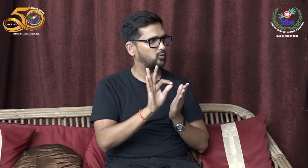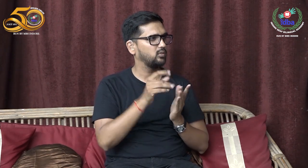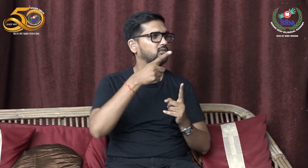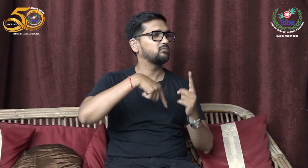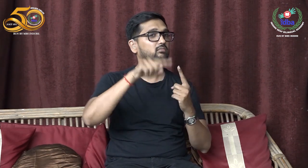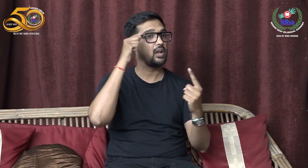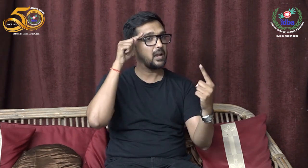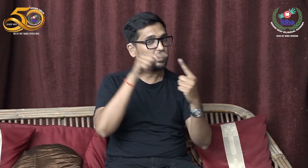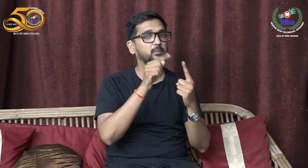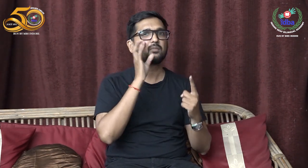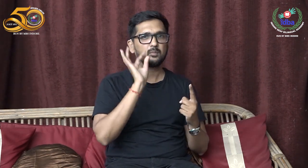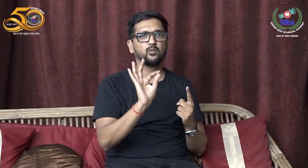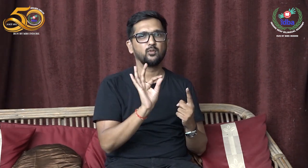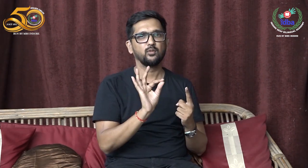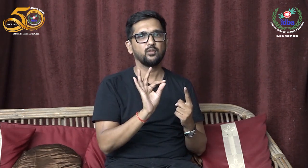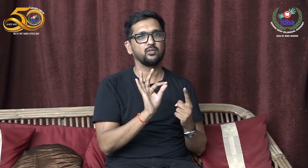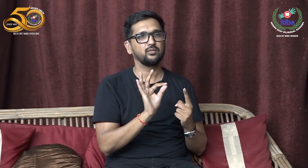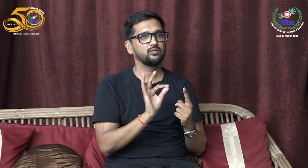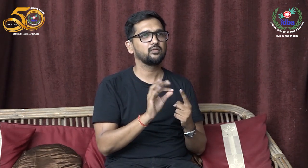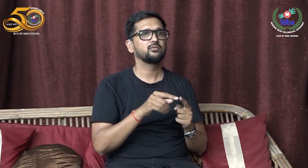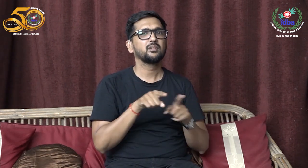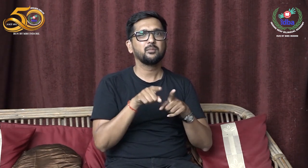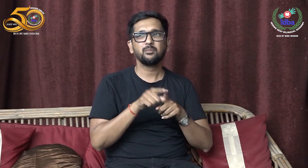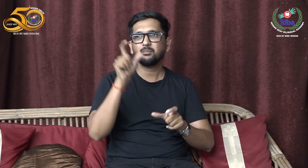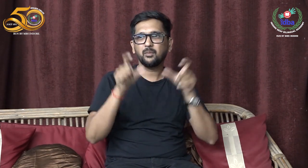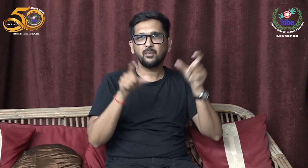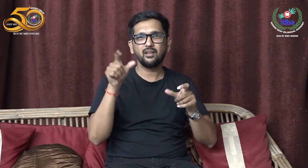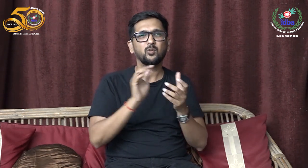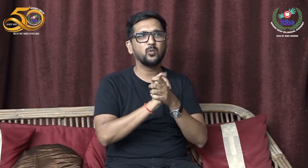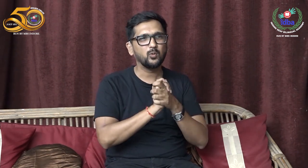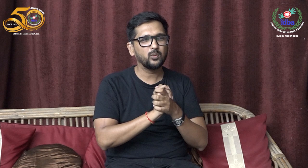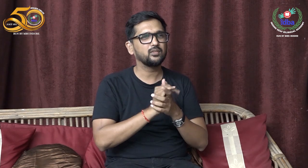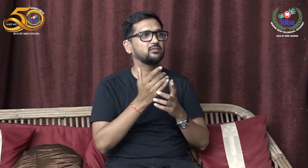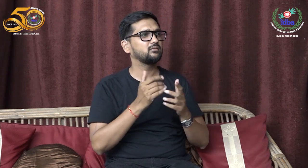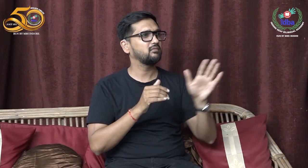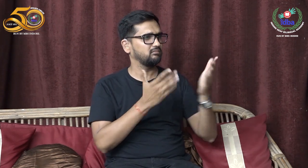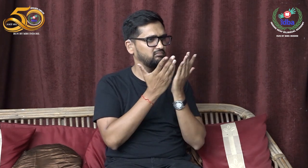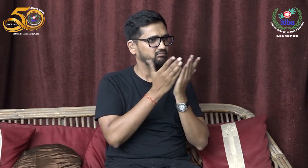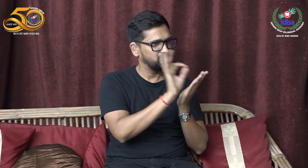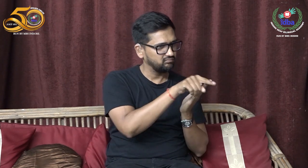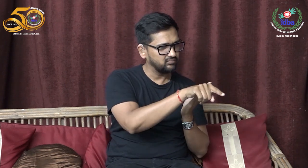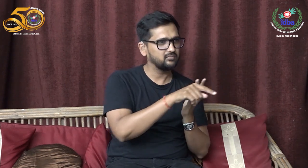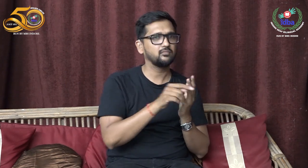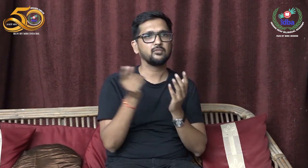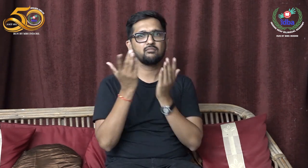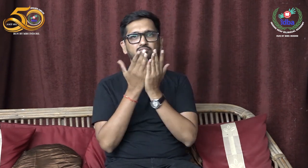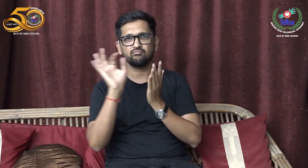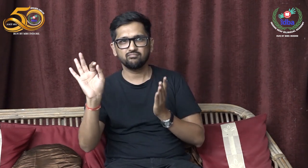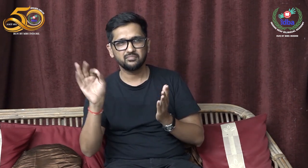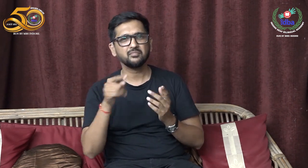पढ़ाई करना बहुत कंपलसरी है, इम्पॉर्टेंट है ये। जैसे बहुत सारे लोग होते हैं जो फ्रेंड से है कि देखते हैं कि यार मेरा ये फ्रेंड